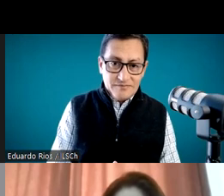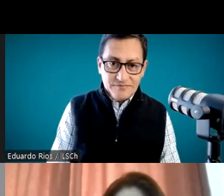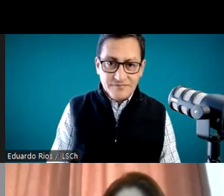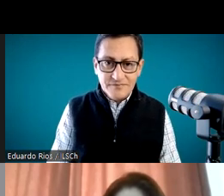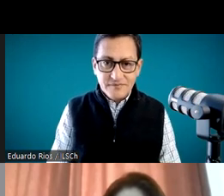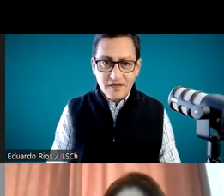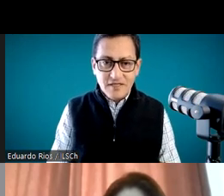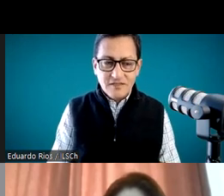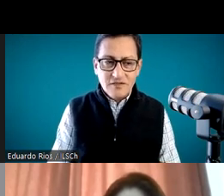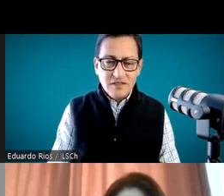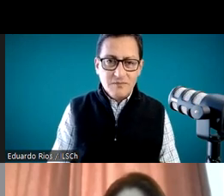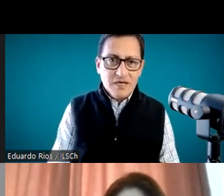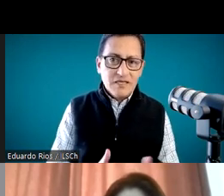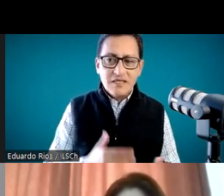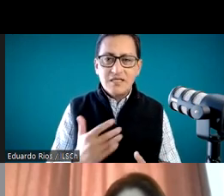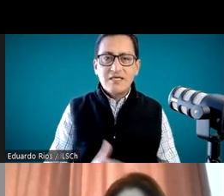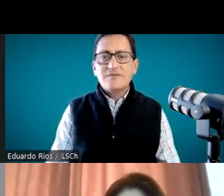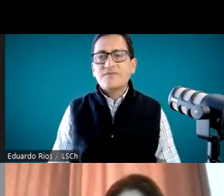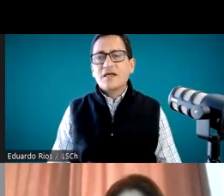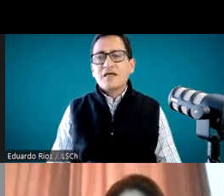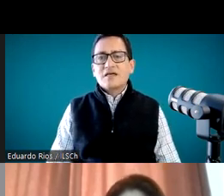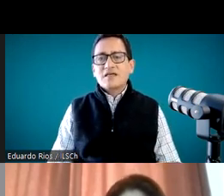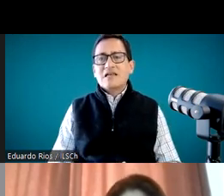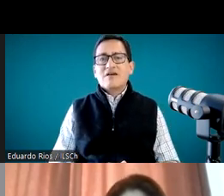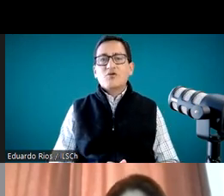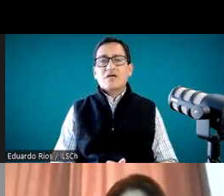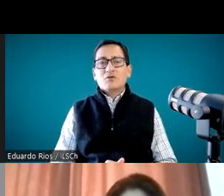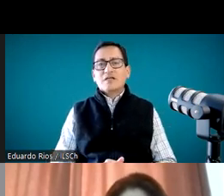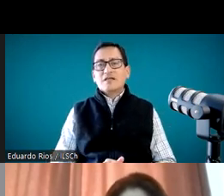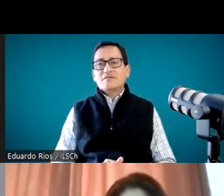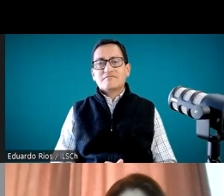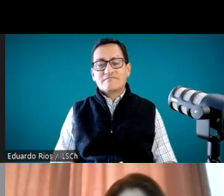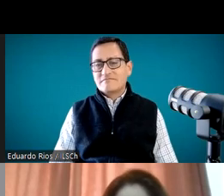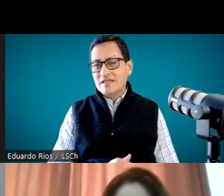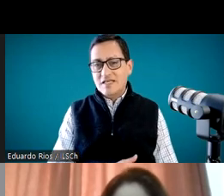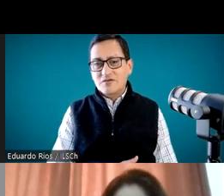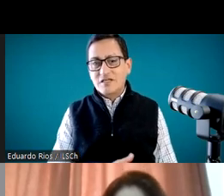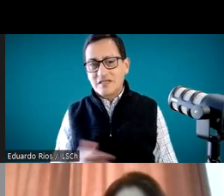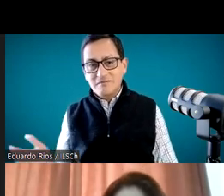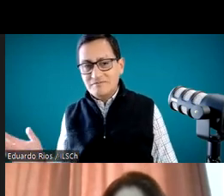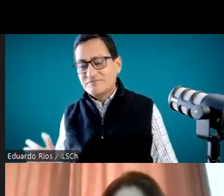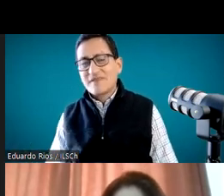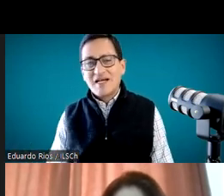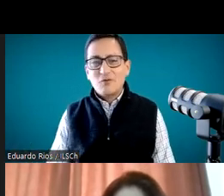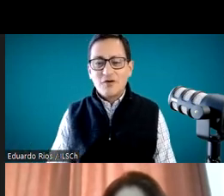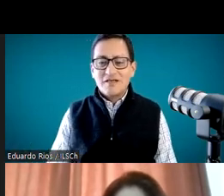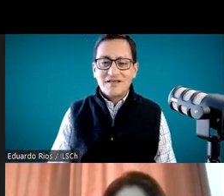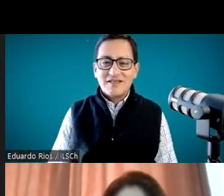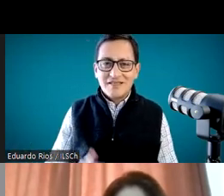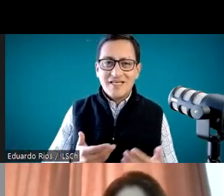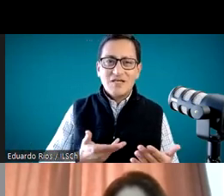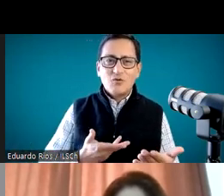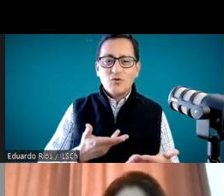sorda. Eso es parte de este taller y que les va a ayudar a ustedes, estén donde estén, a